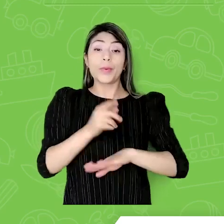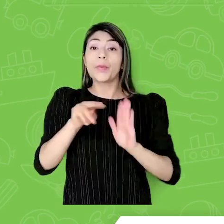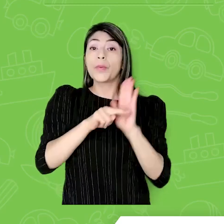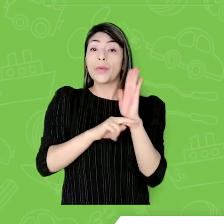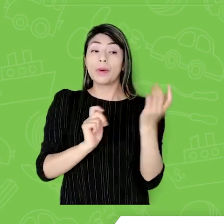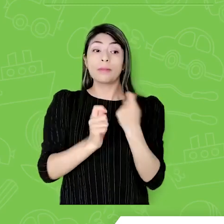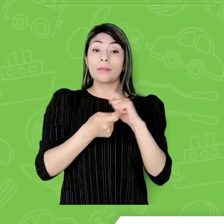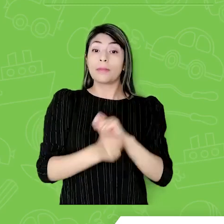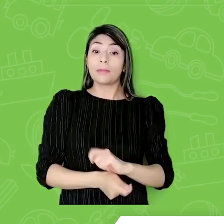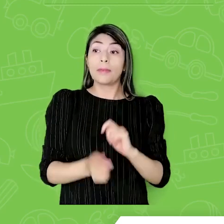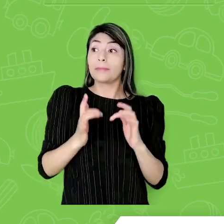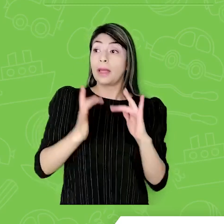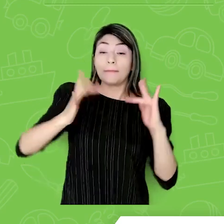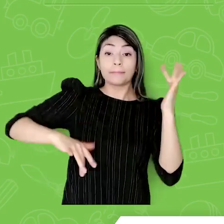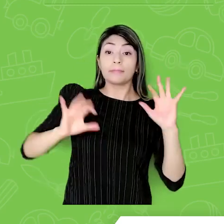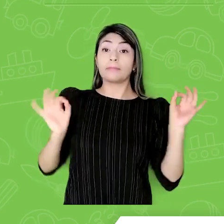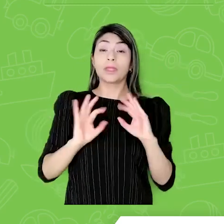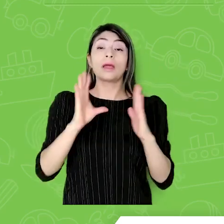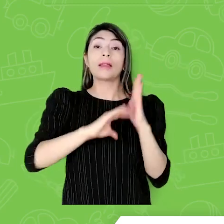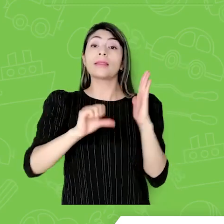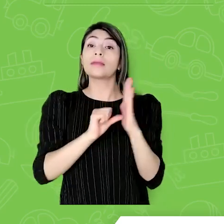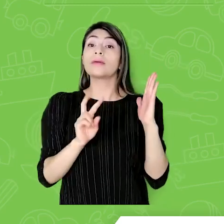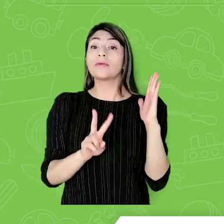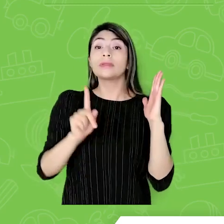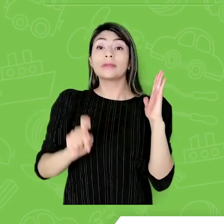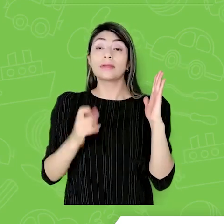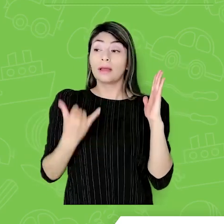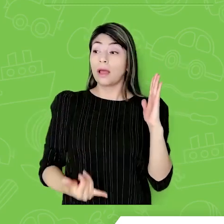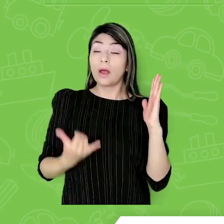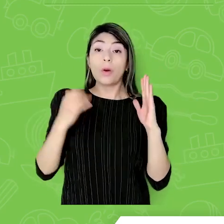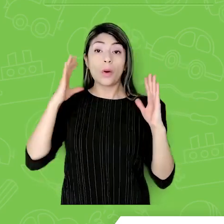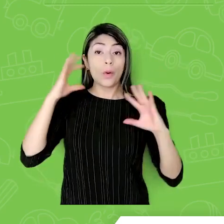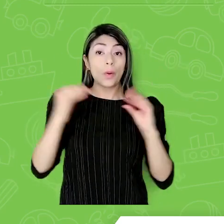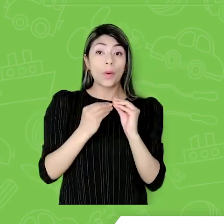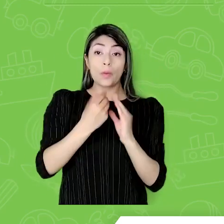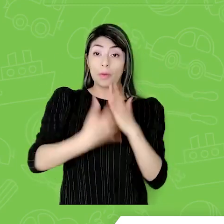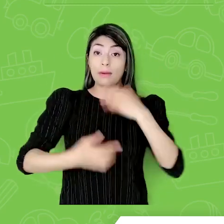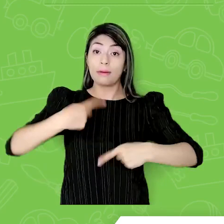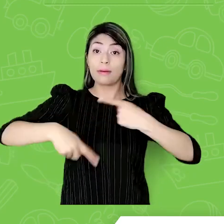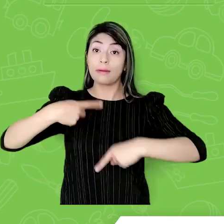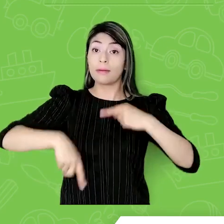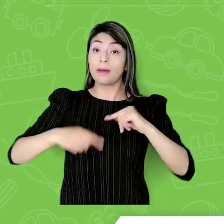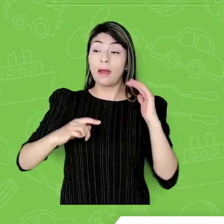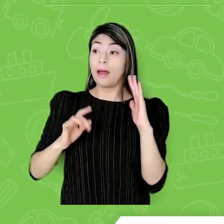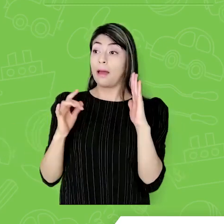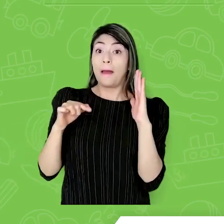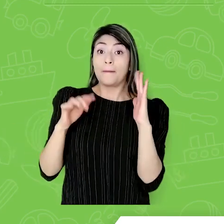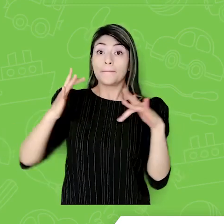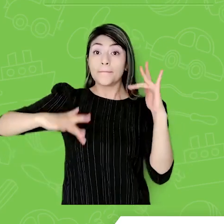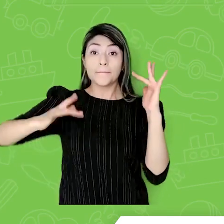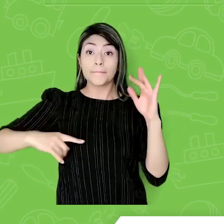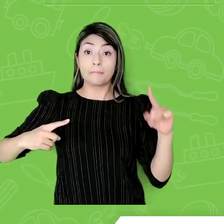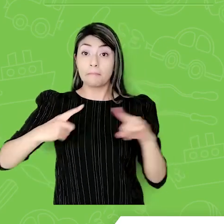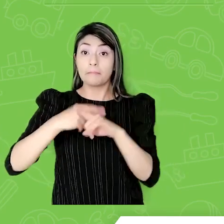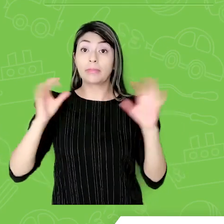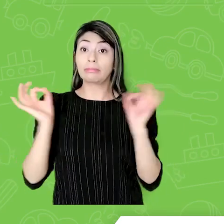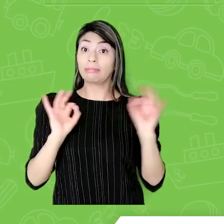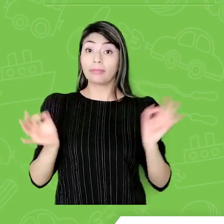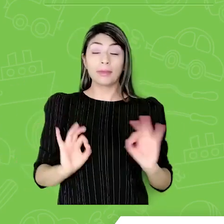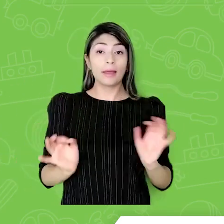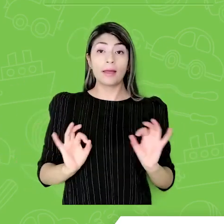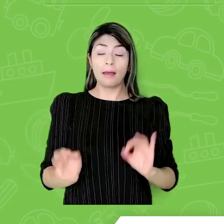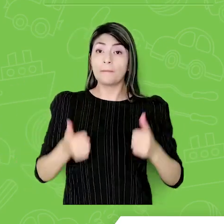o sustituyan, de conformidad con las disposiciones del artículo 26 del presente acuerdo. La firmeza